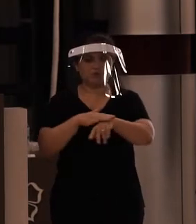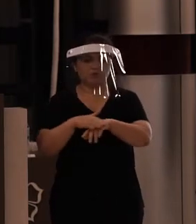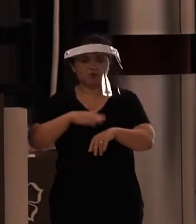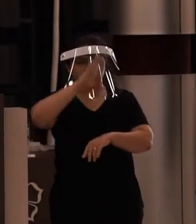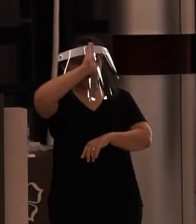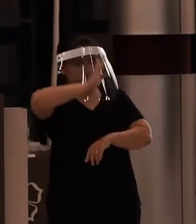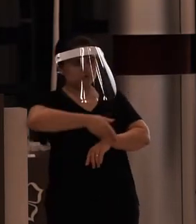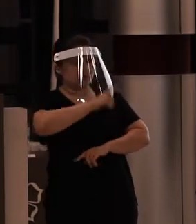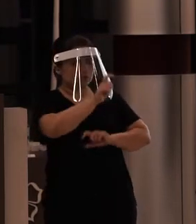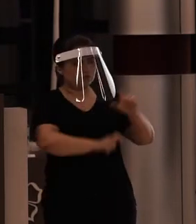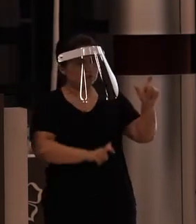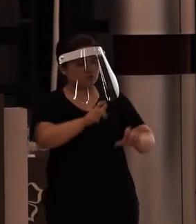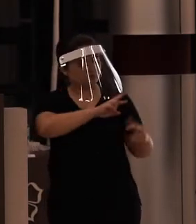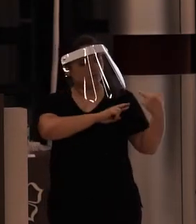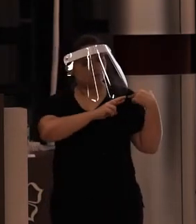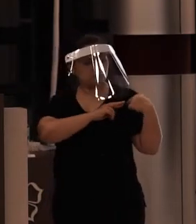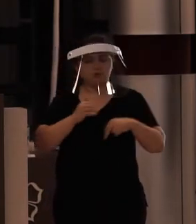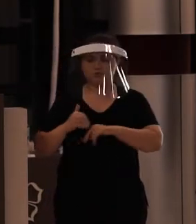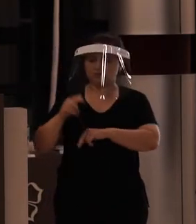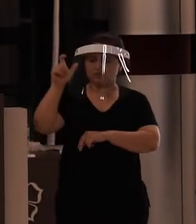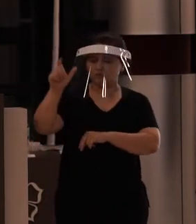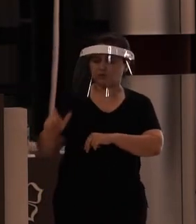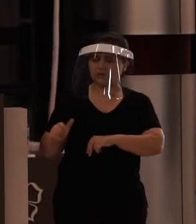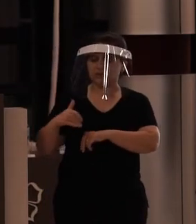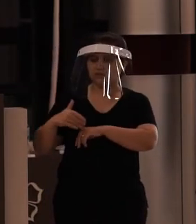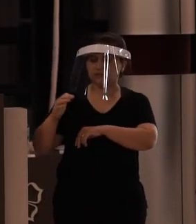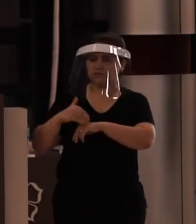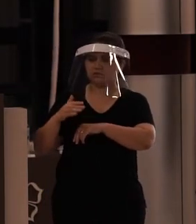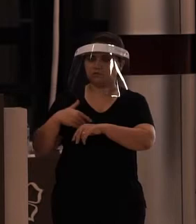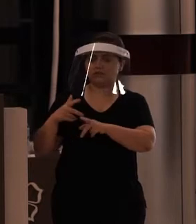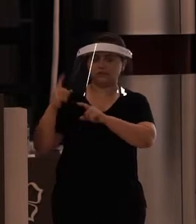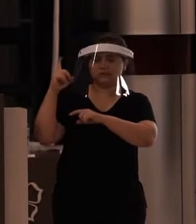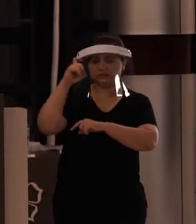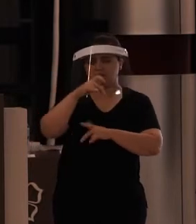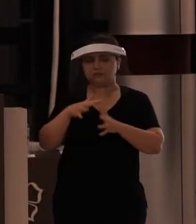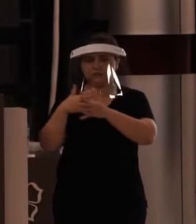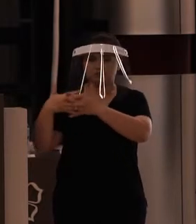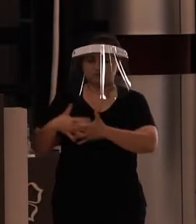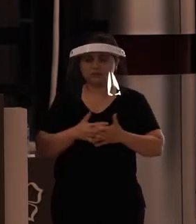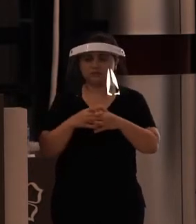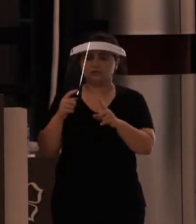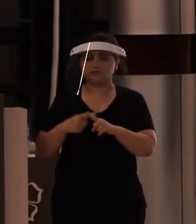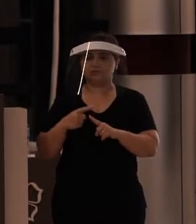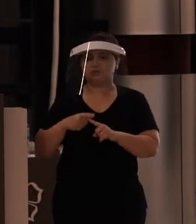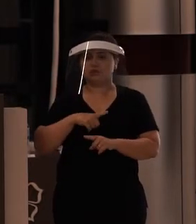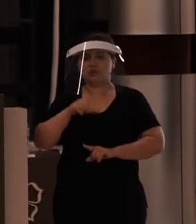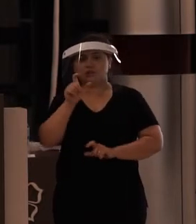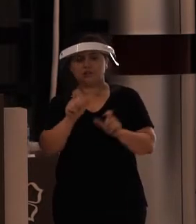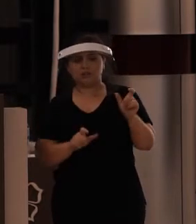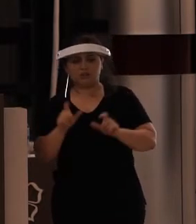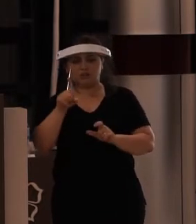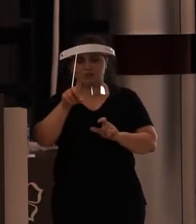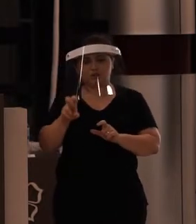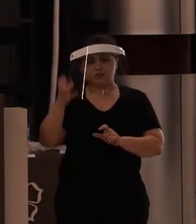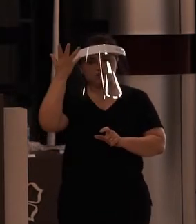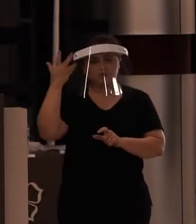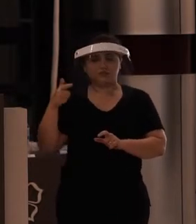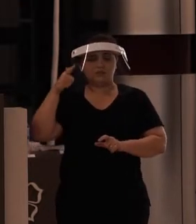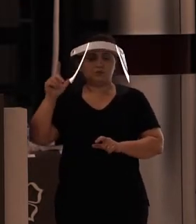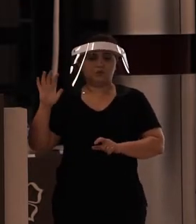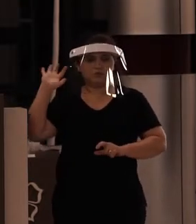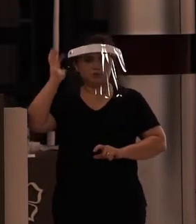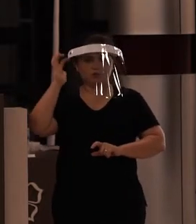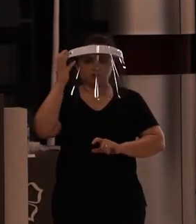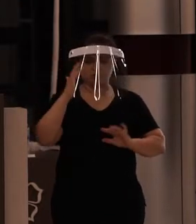caras, principalmente aqueles que estão mais complicados, né? Porque algumas têm 15 dias para fazer as